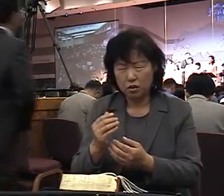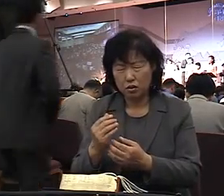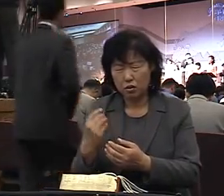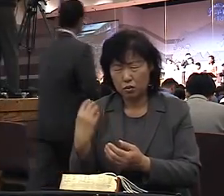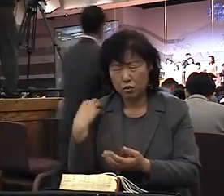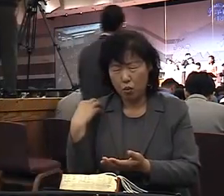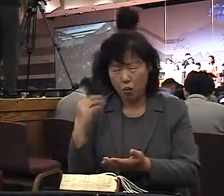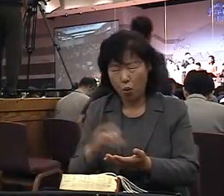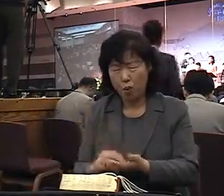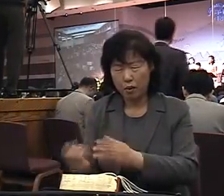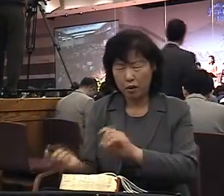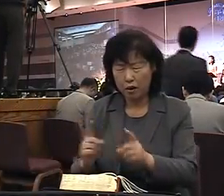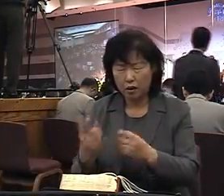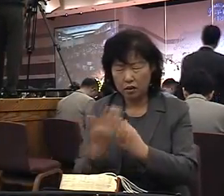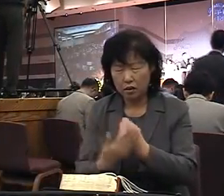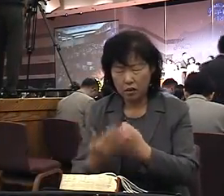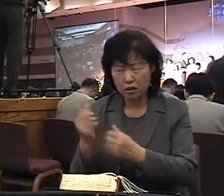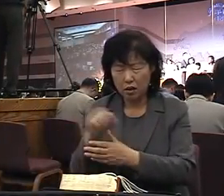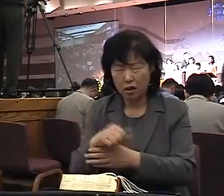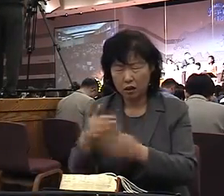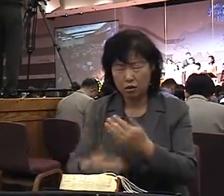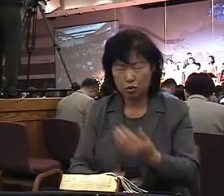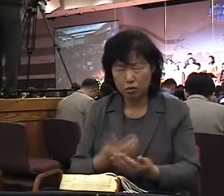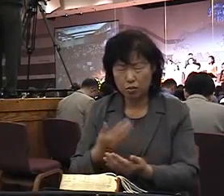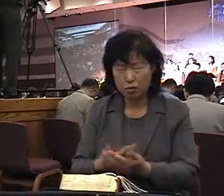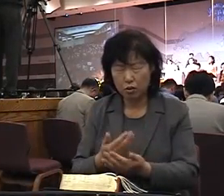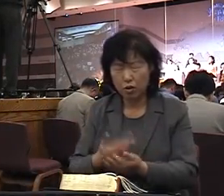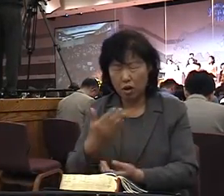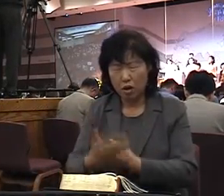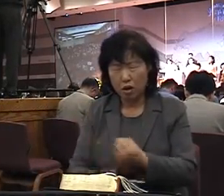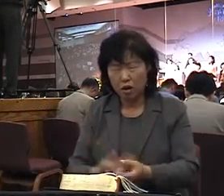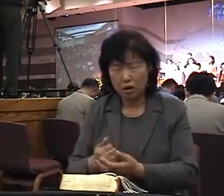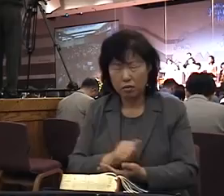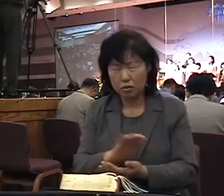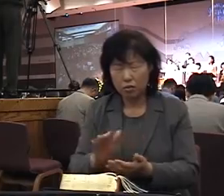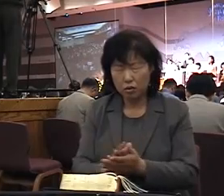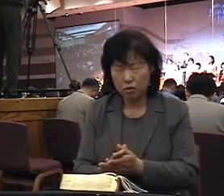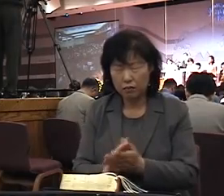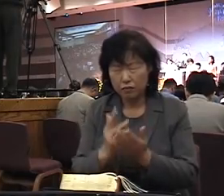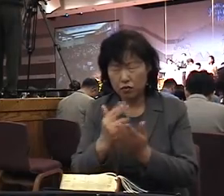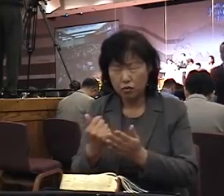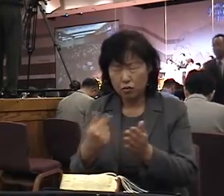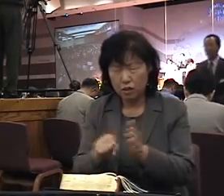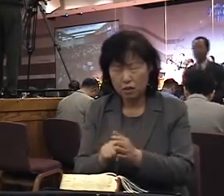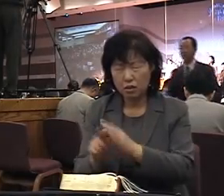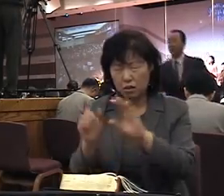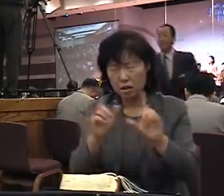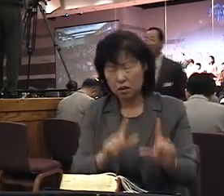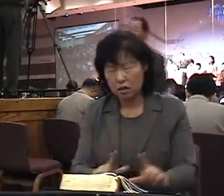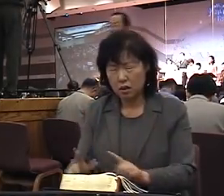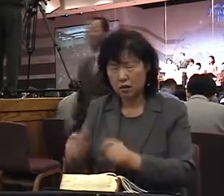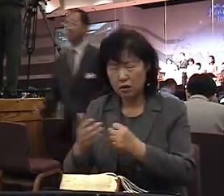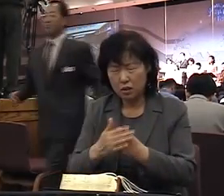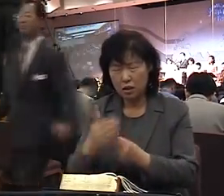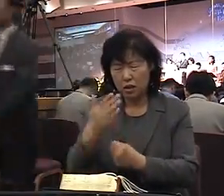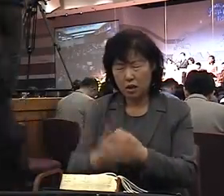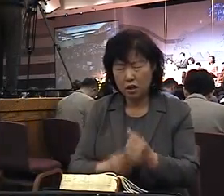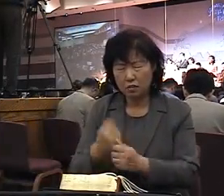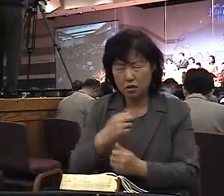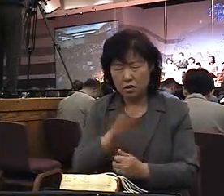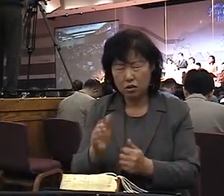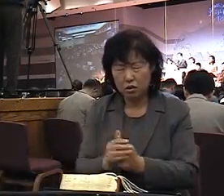회복의 은혜를 허락하여 주시옵소서. 오 하나님 아버지, 우리는 주님을 믿습니다. 주님만을 믿습니다.